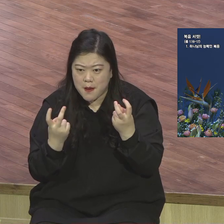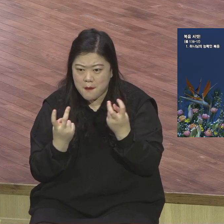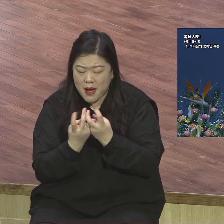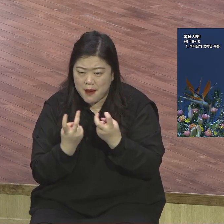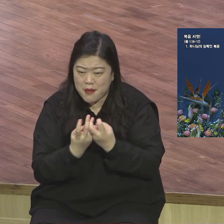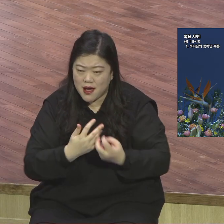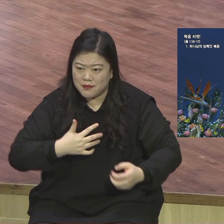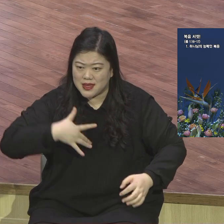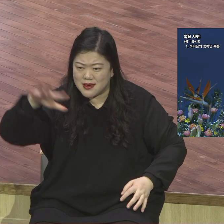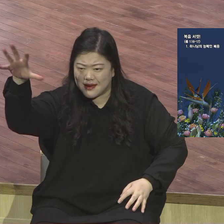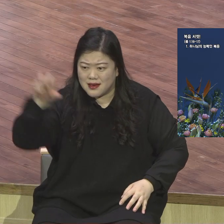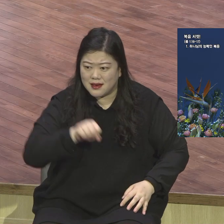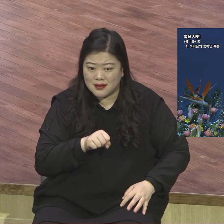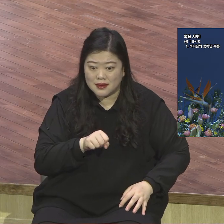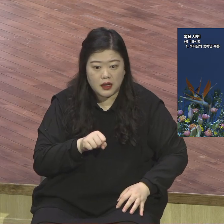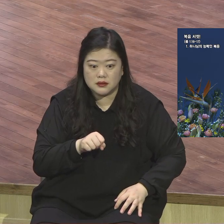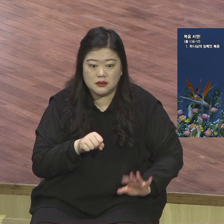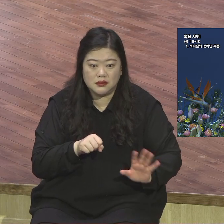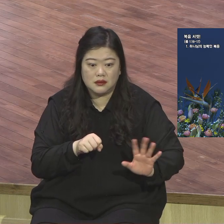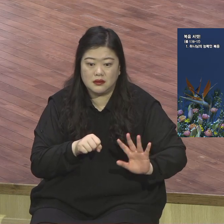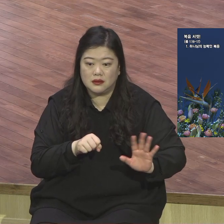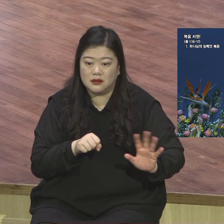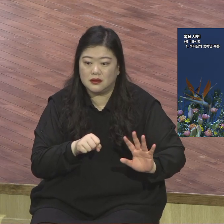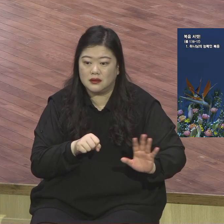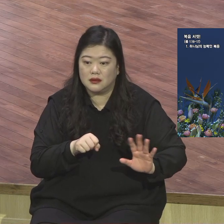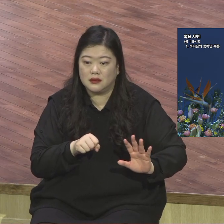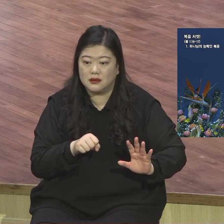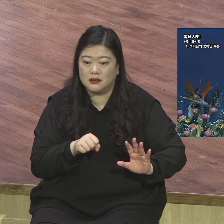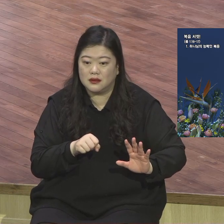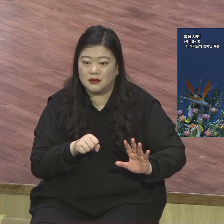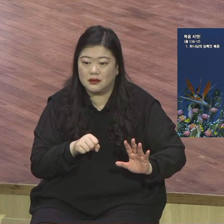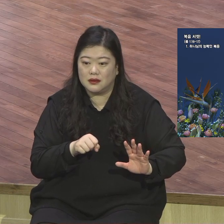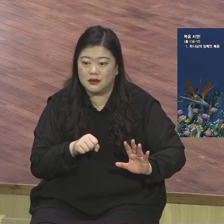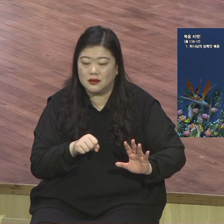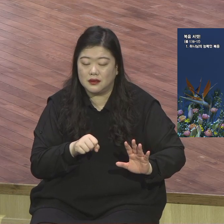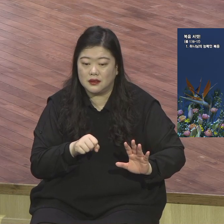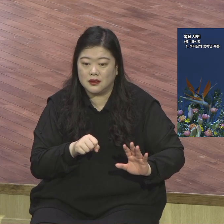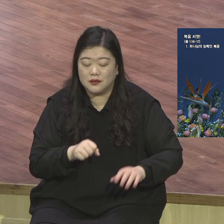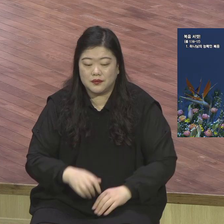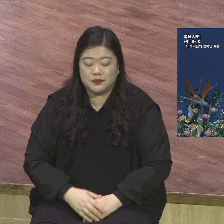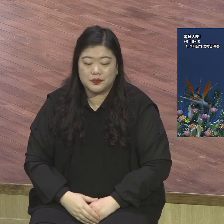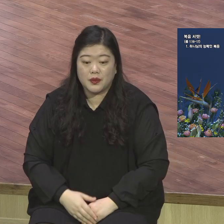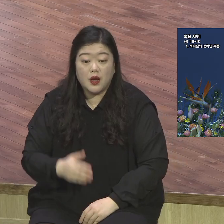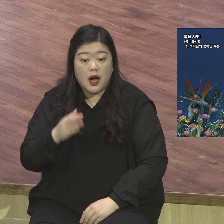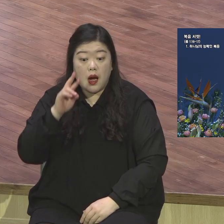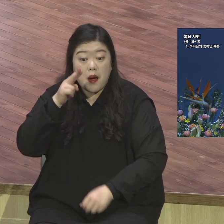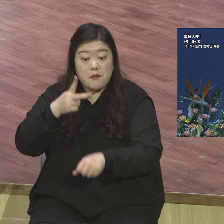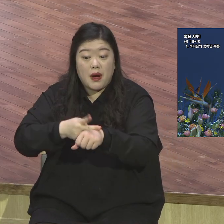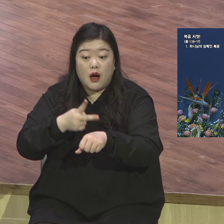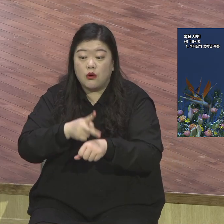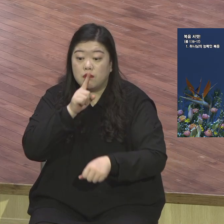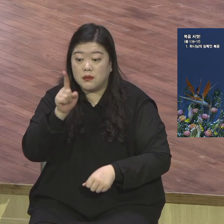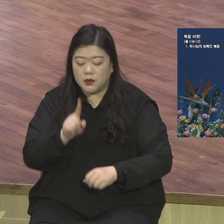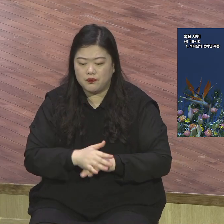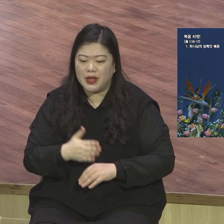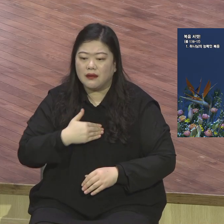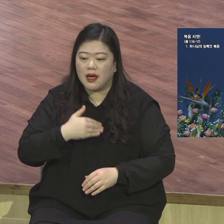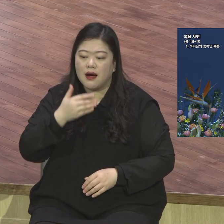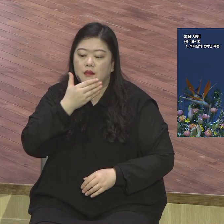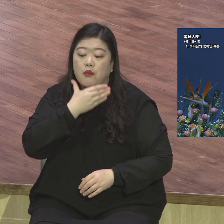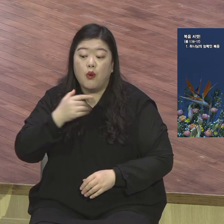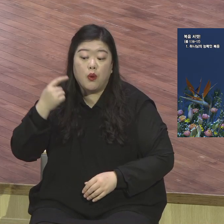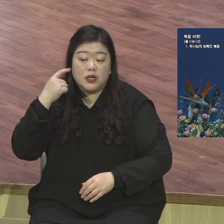그런데 독특하게도 이 바울은 이 복음을 뭐라고 했어요? 부끄러워하지 아니하노니